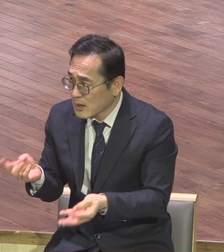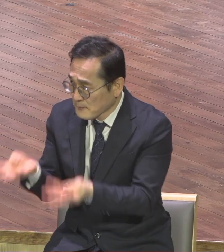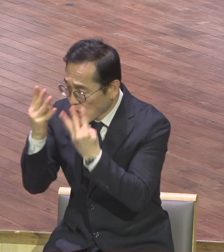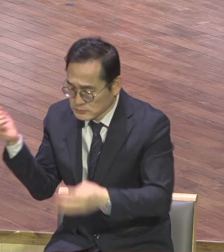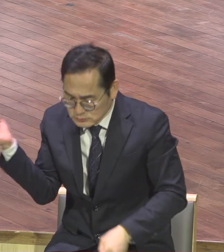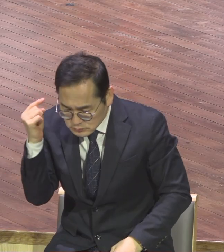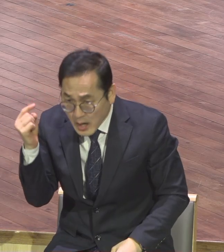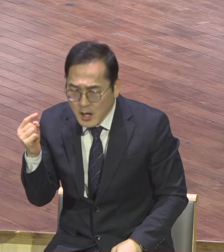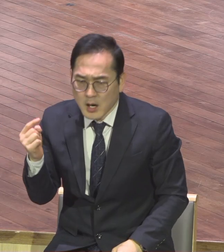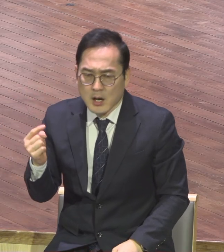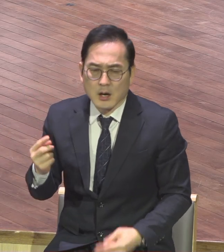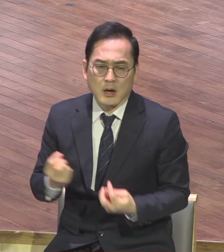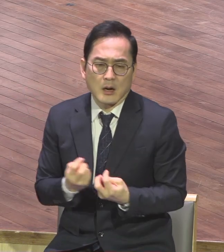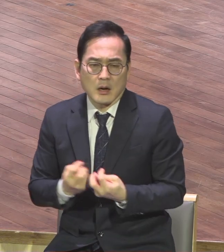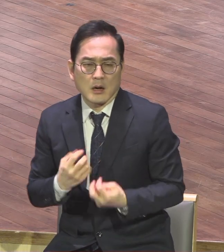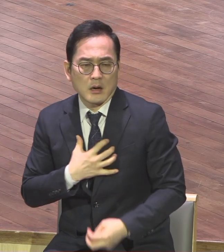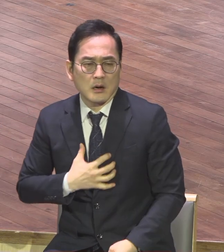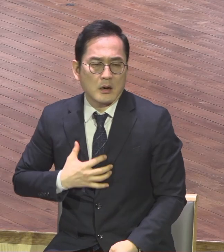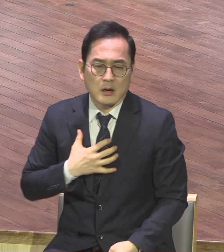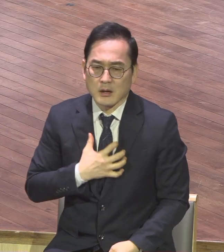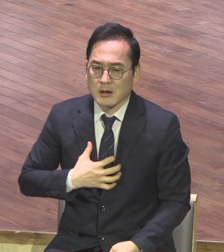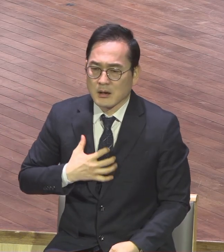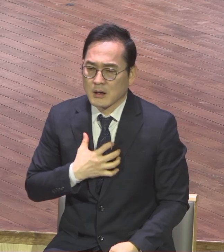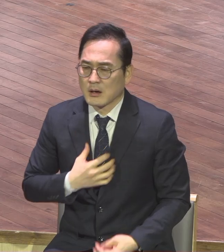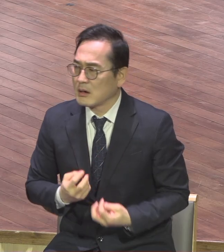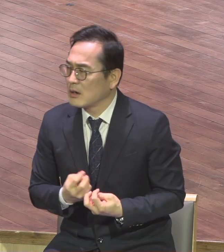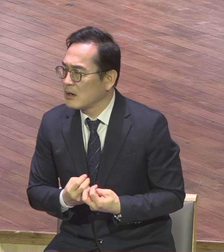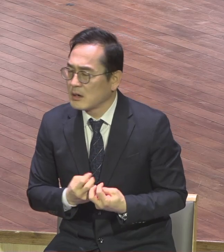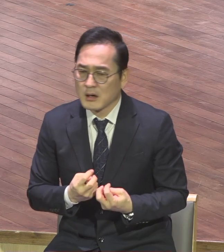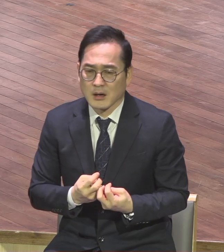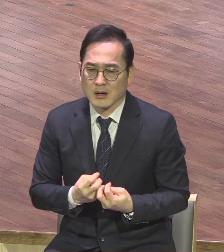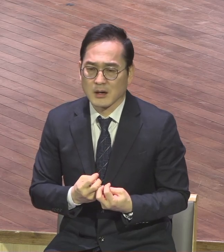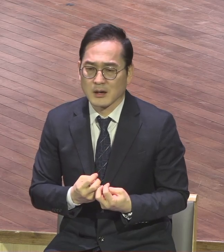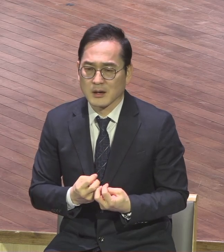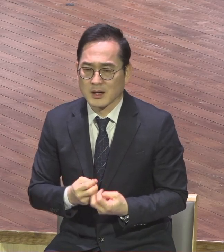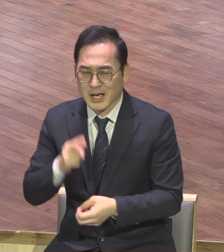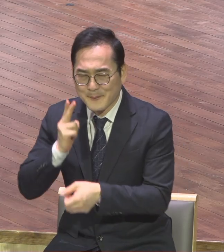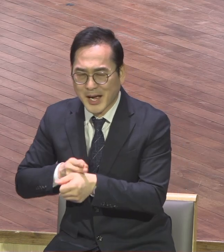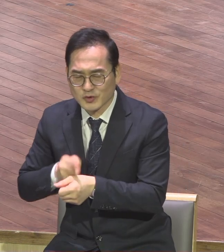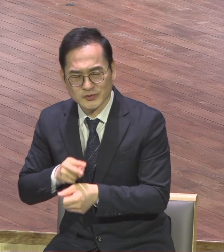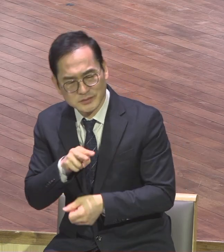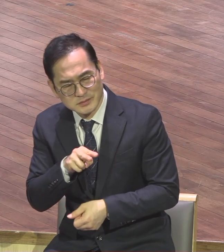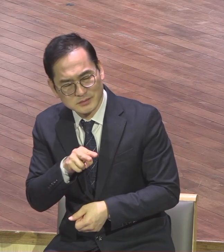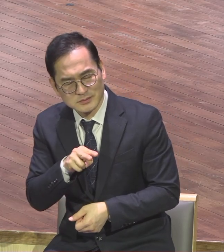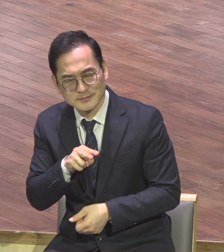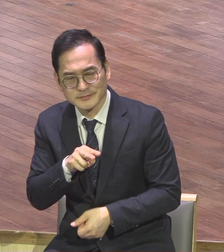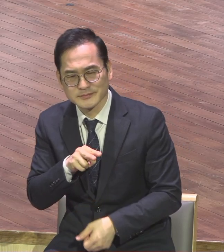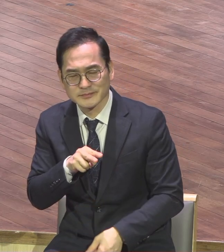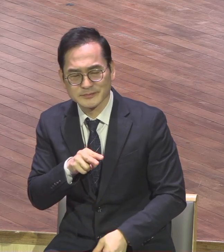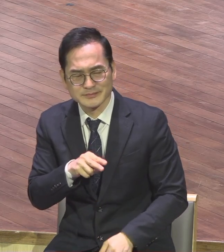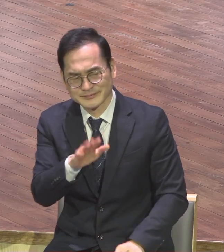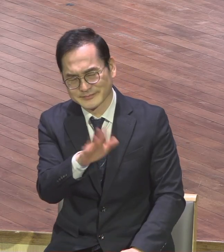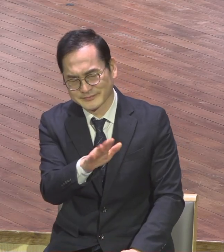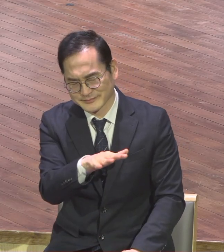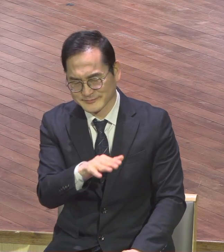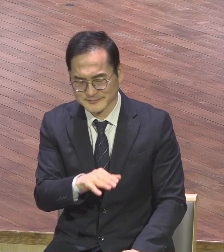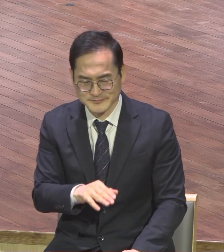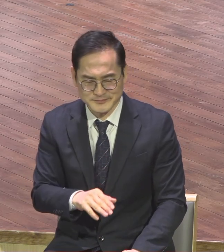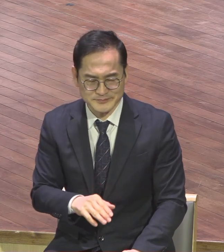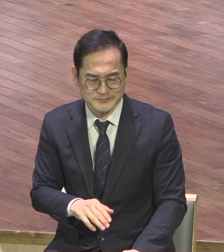소식을 듣고 큰 충격받았어요. 자, 이런 상태에서 빌립보 교회 성도들을 향해서 사도